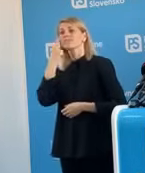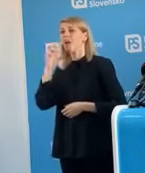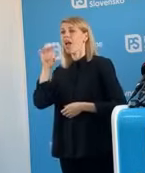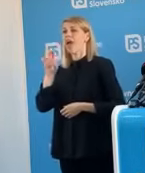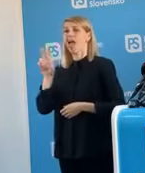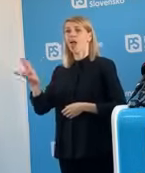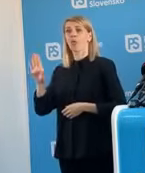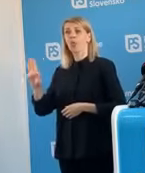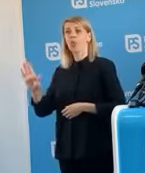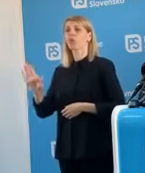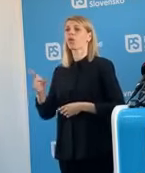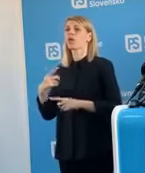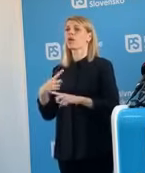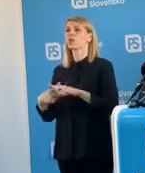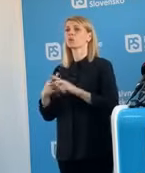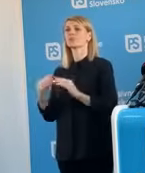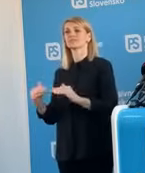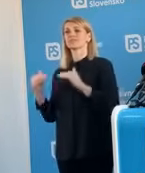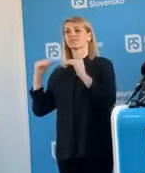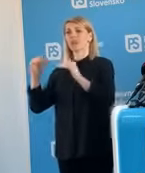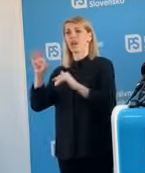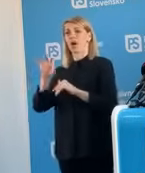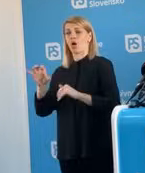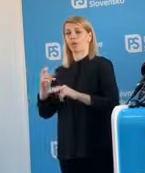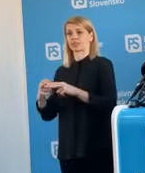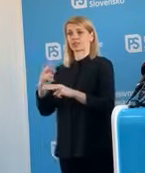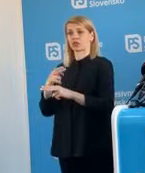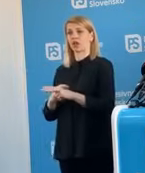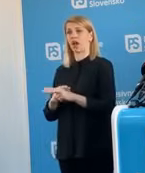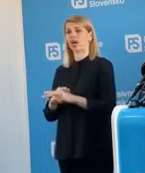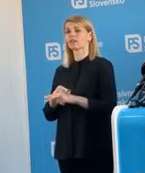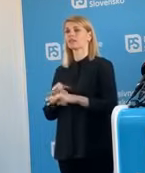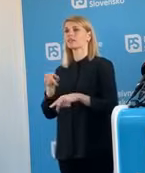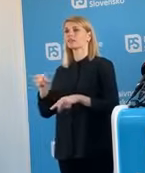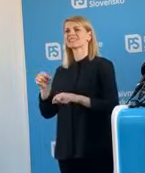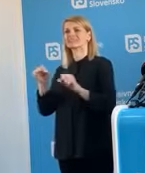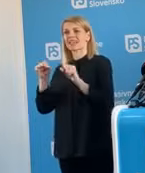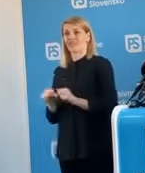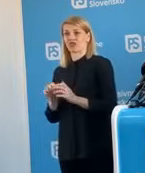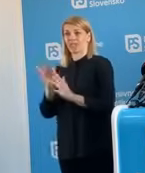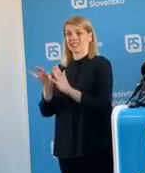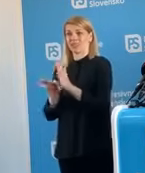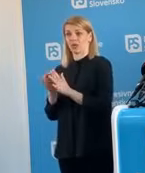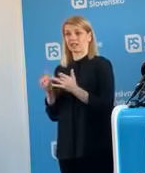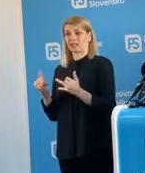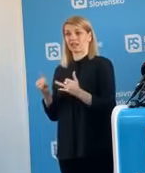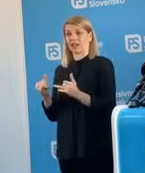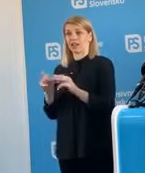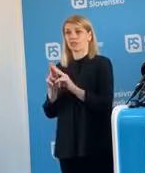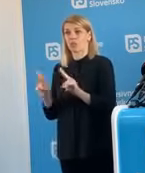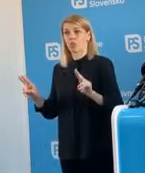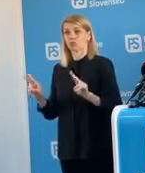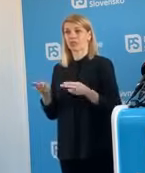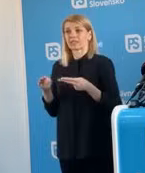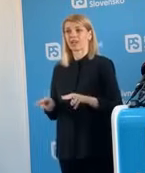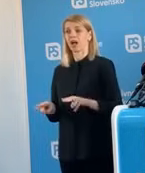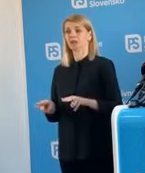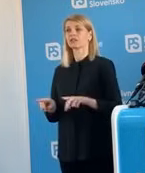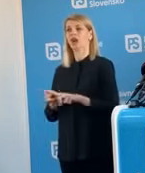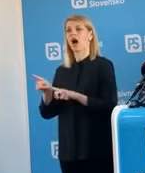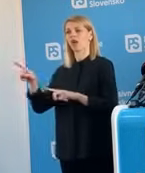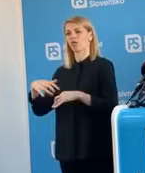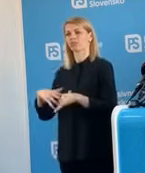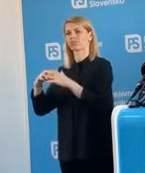Európskej únii a je štandardom každej vyspelej európskej krajiny, že v takejto závažnej situácii, ktorá hrozí, si vytvorí